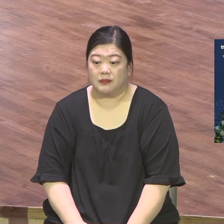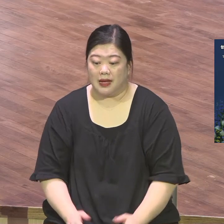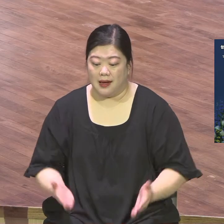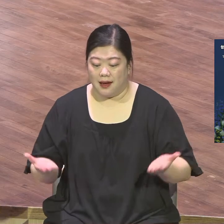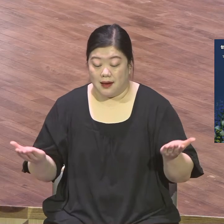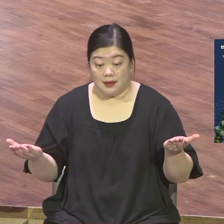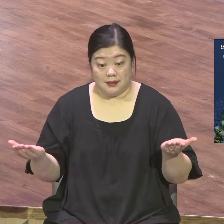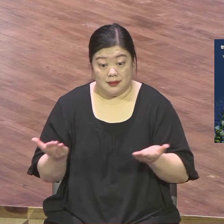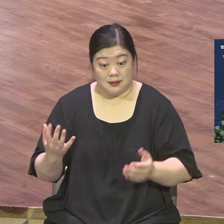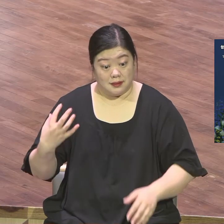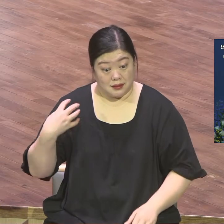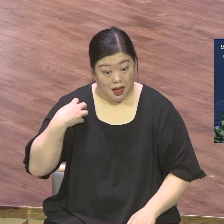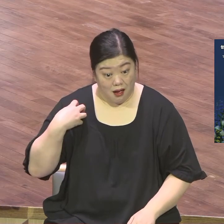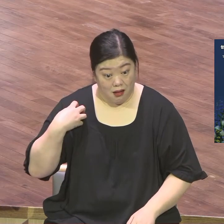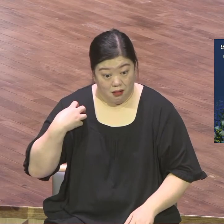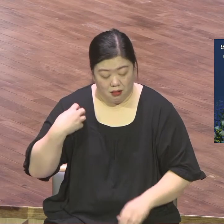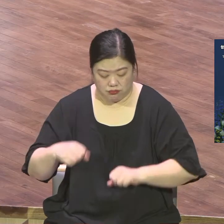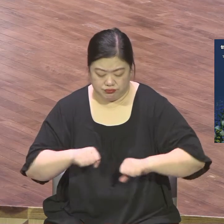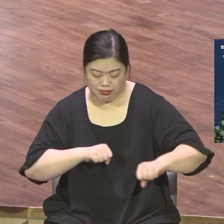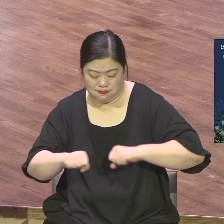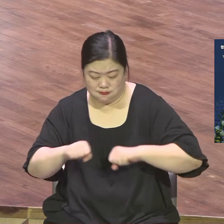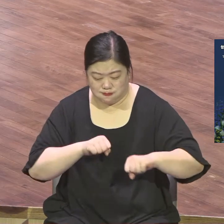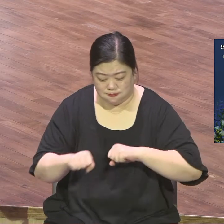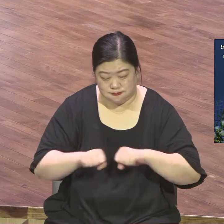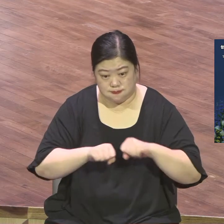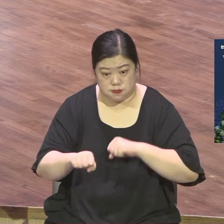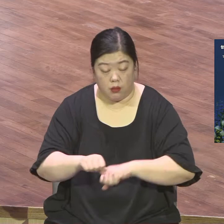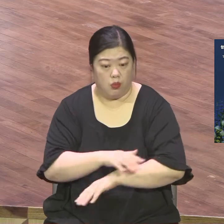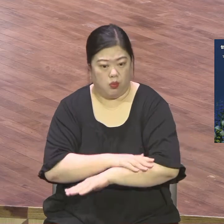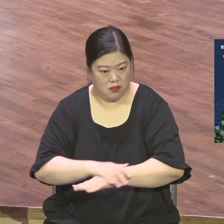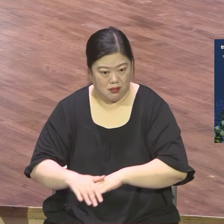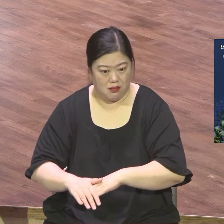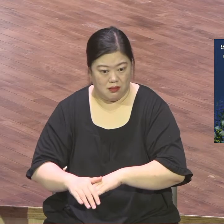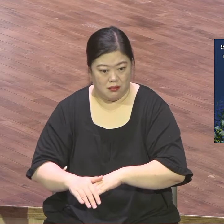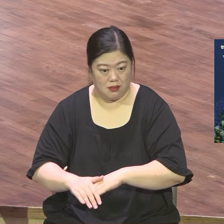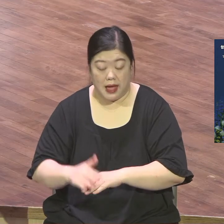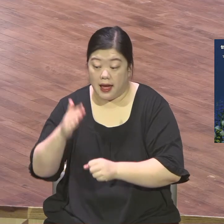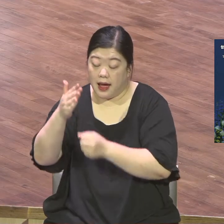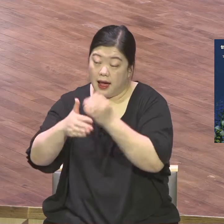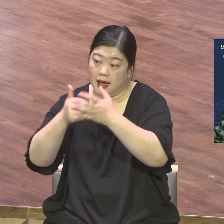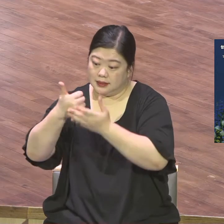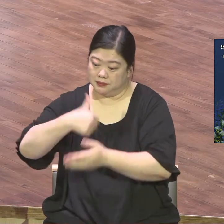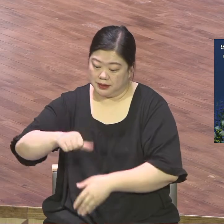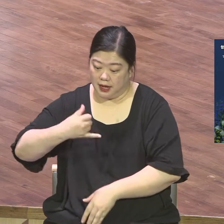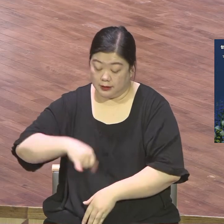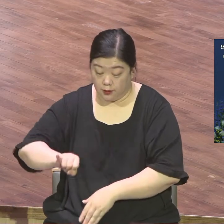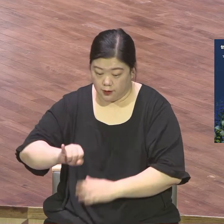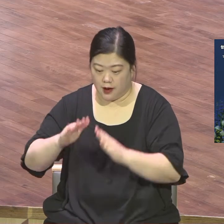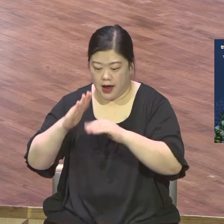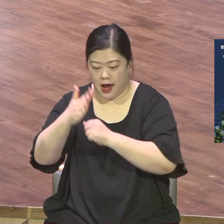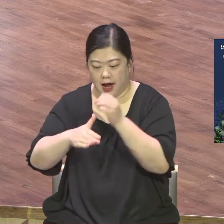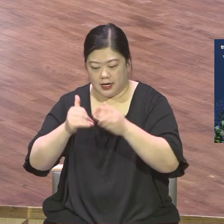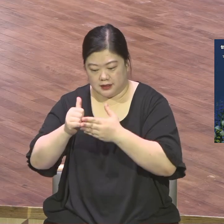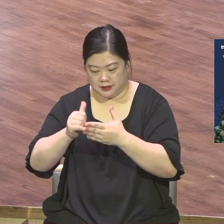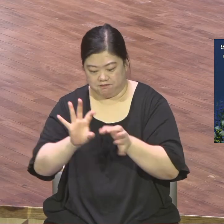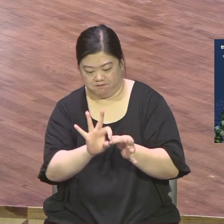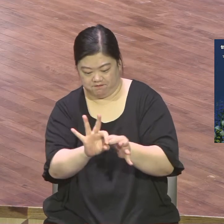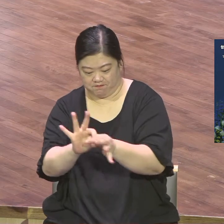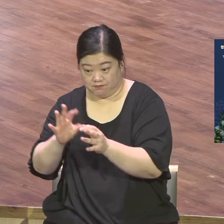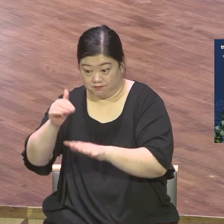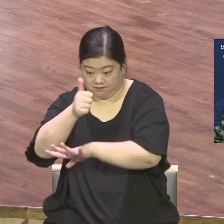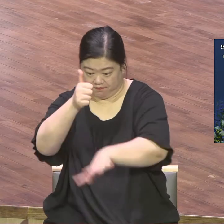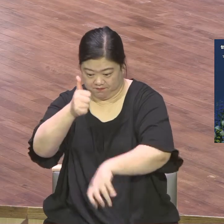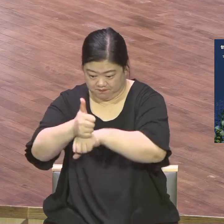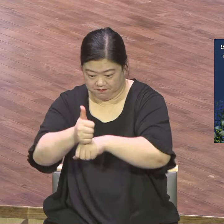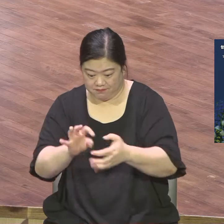사역적으로 큰 이정표를 남겼습니다. 하나님의 권속의식은요 초대교회가 시대적 복음운동의 기치를 높여들